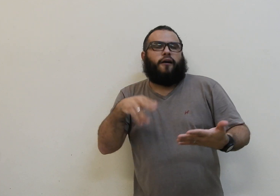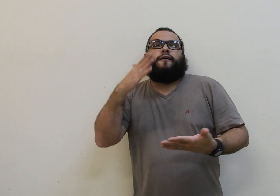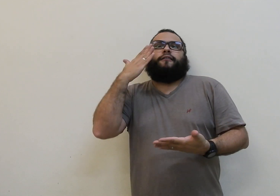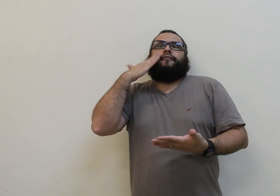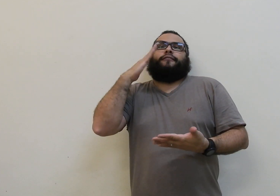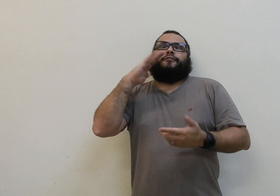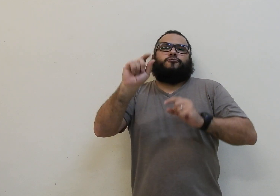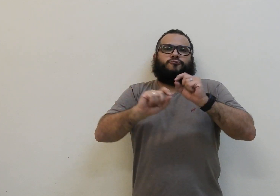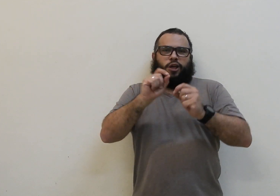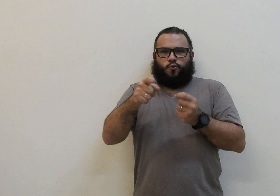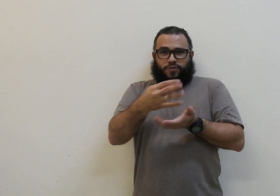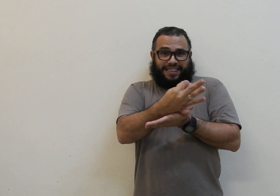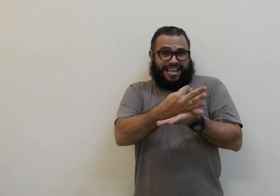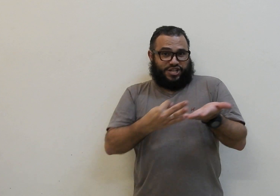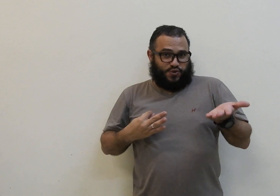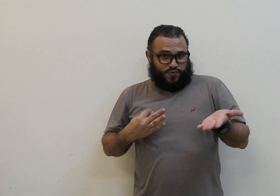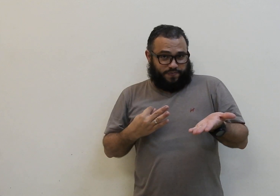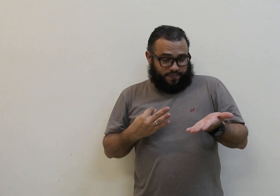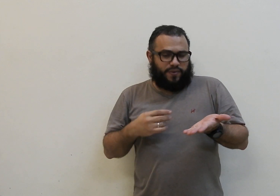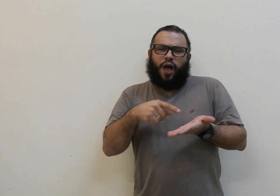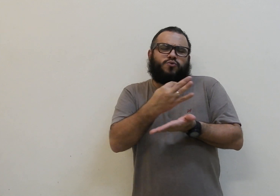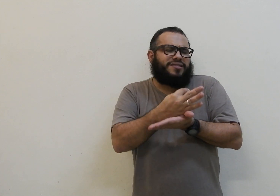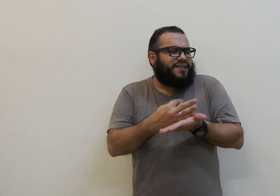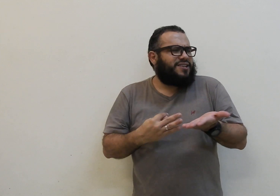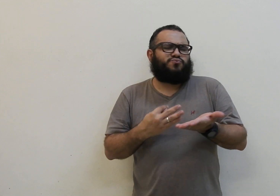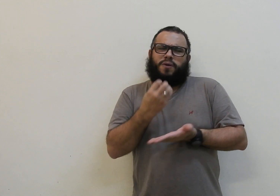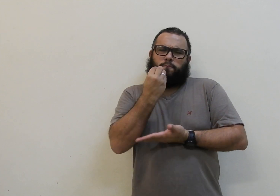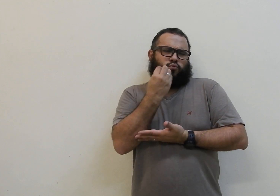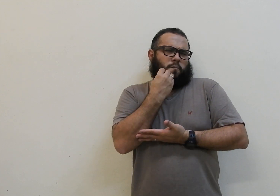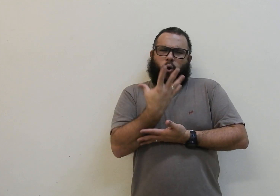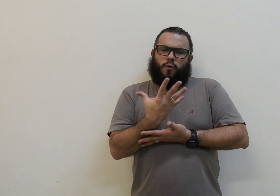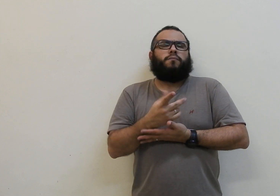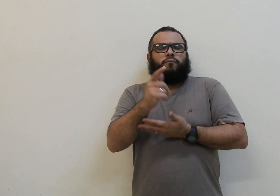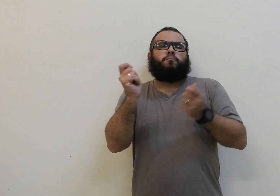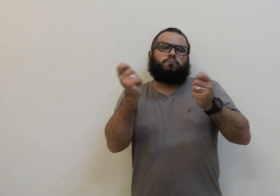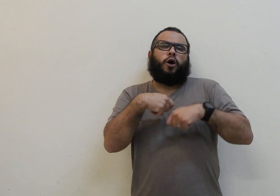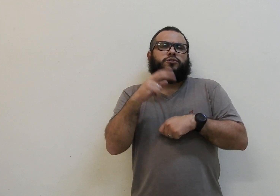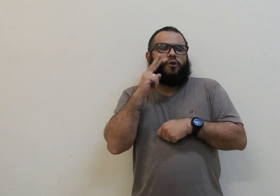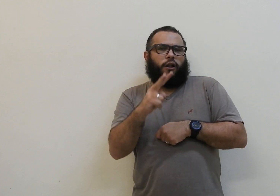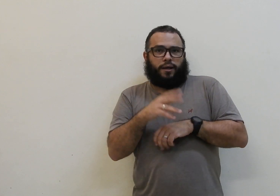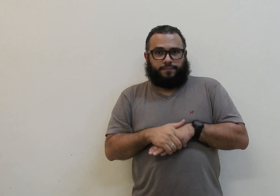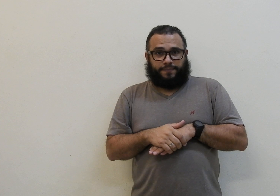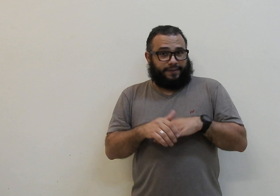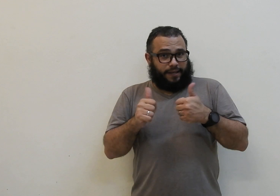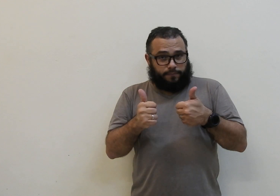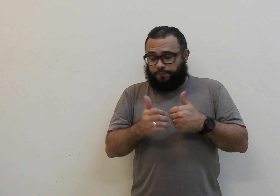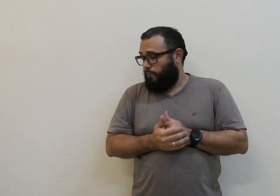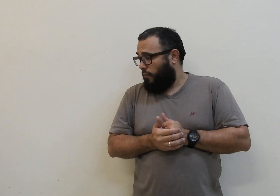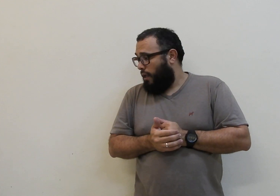linguagem compreensiva, e nesse livro vocês podem tirar várias dúvidas relacionadas a Libras. Então é um texto